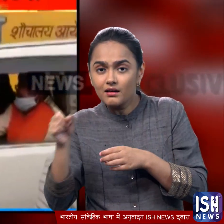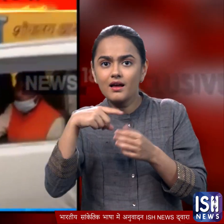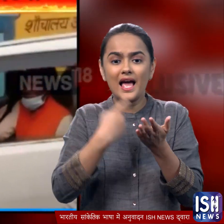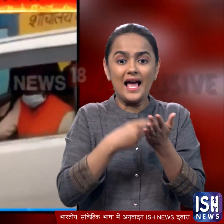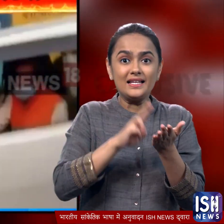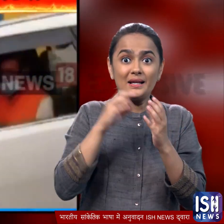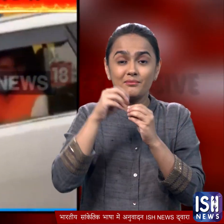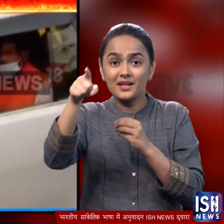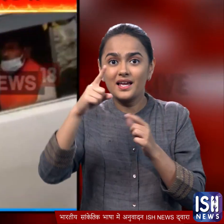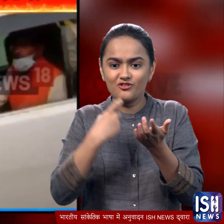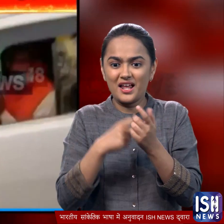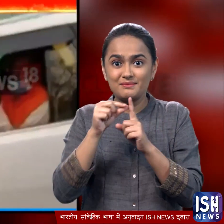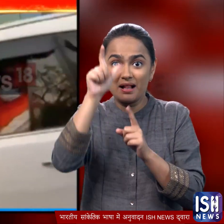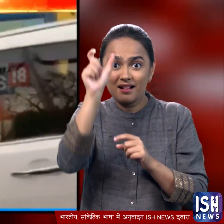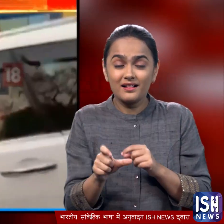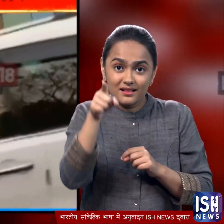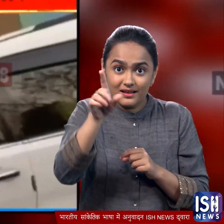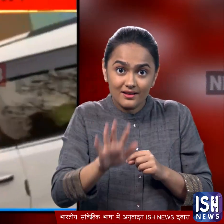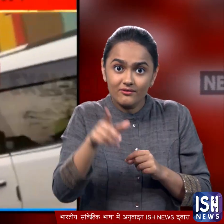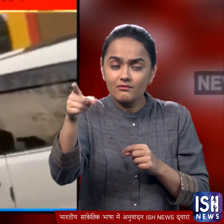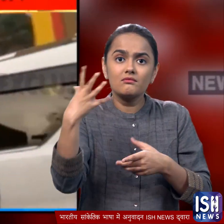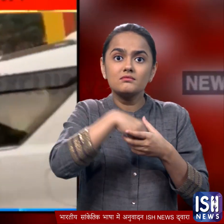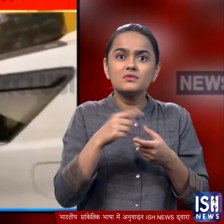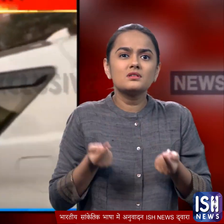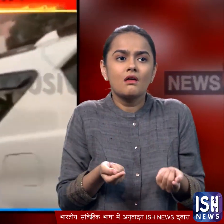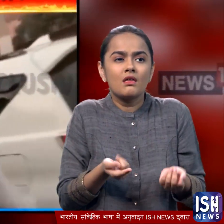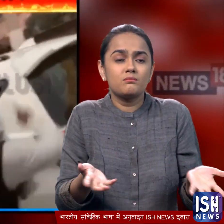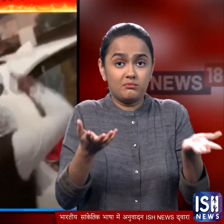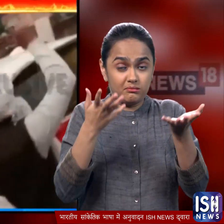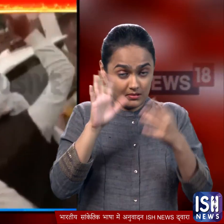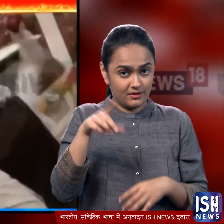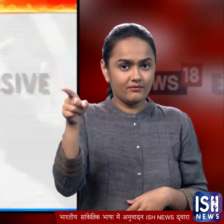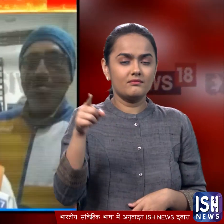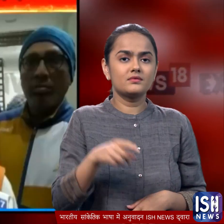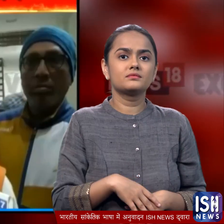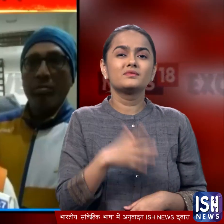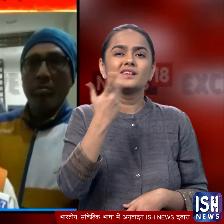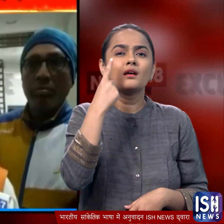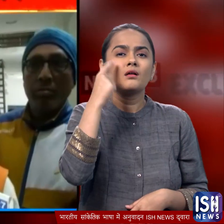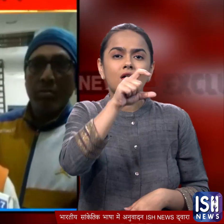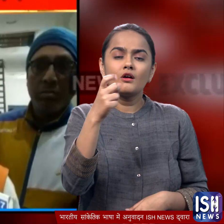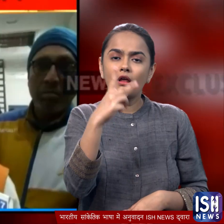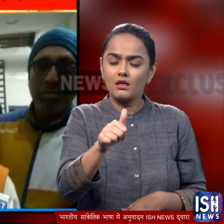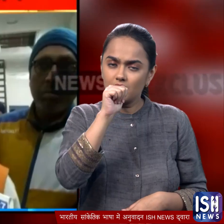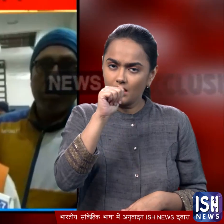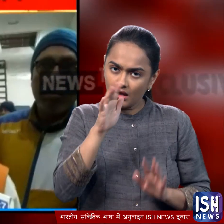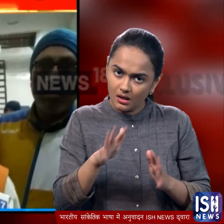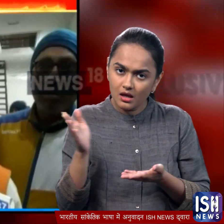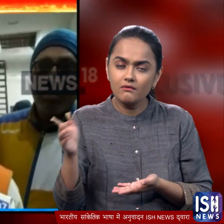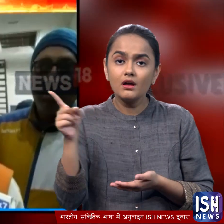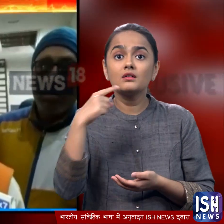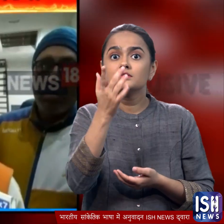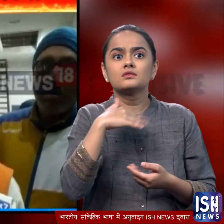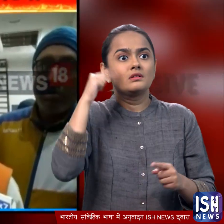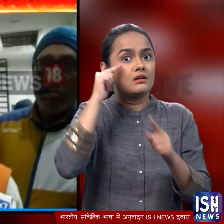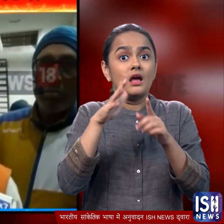और आरएलडी गठबंधन के उम्मीदवार राजपाल सैनी के समर्थकों पर ग्रामीणों को उकसाने का आरोप मढ़ दिया। 2 लड़कों ने शराब पी रखी थी, केवल